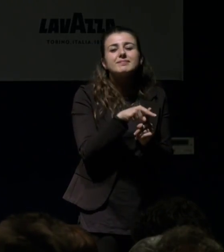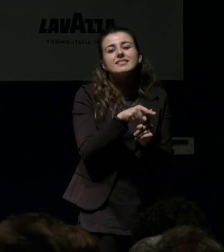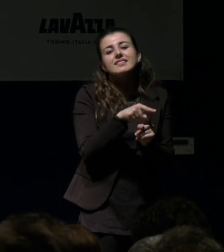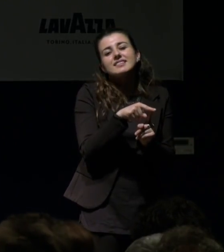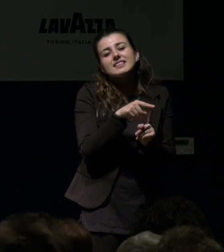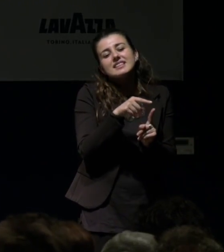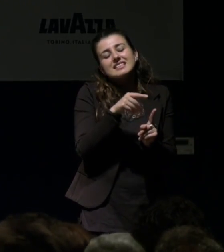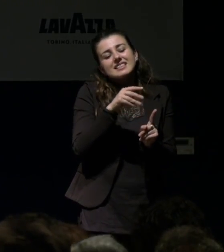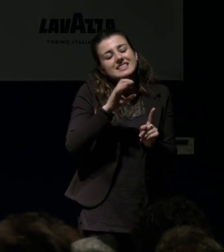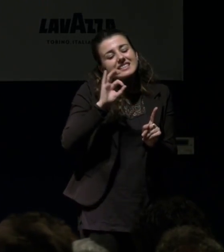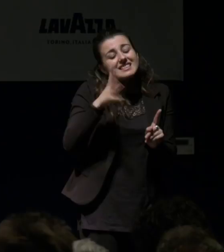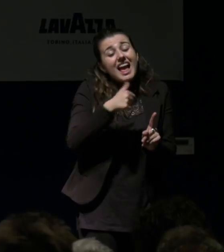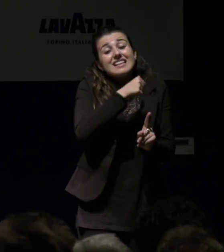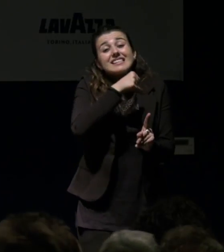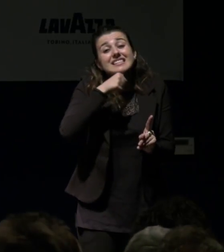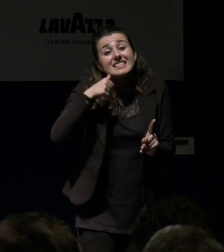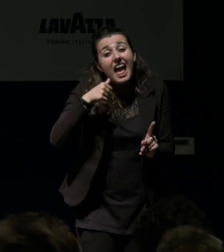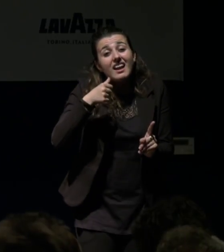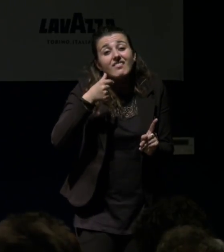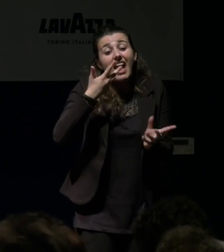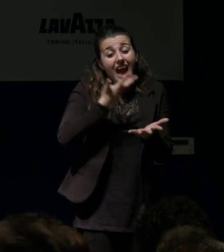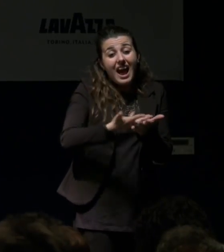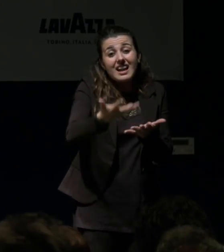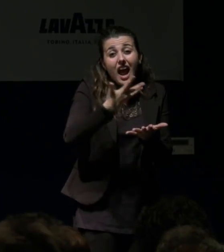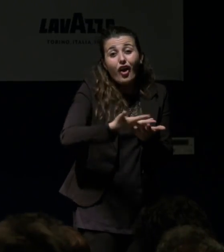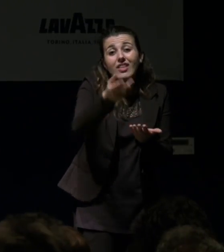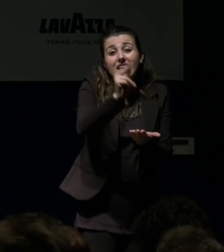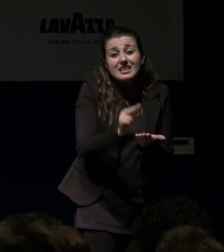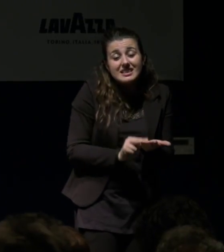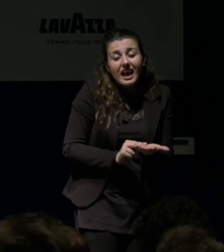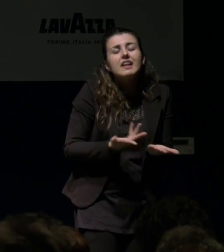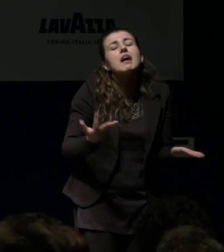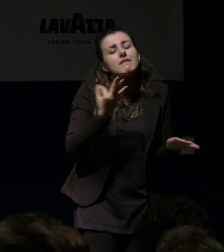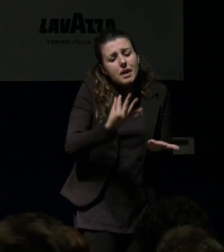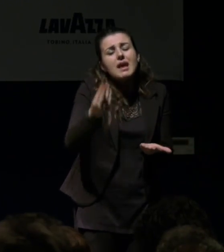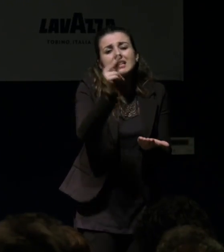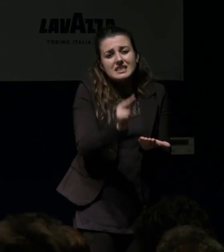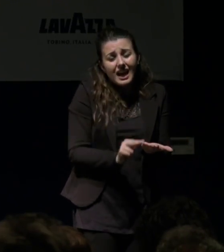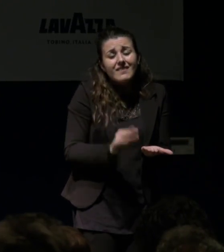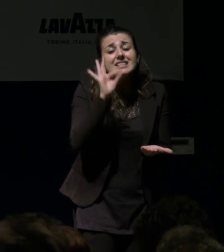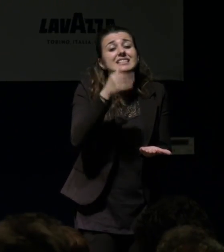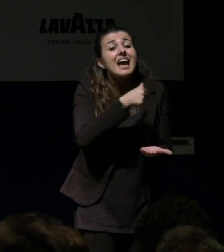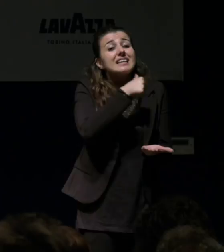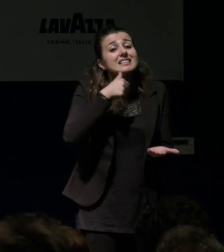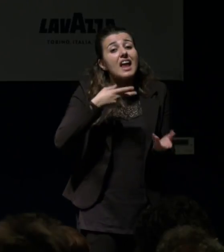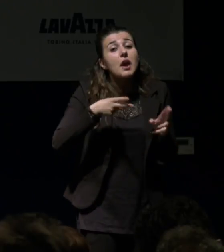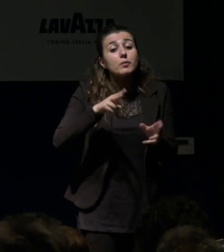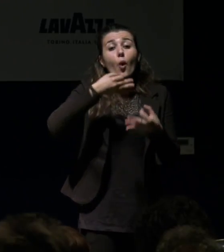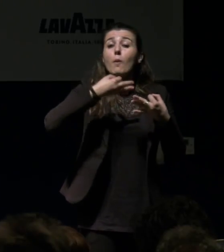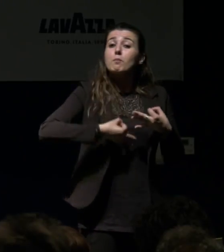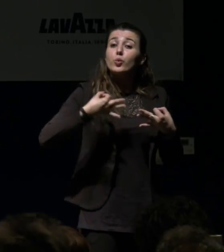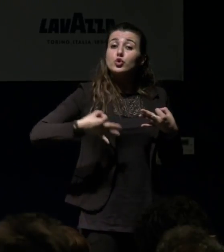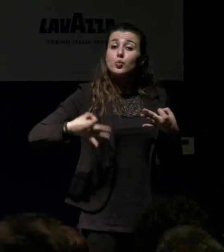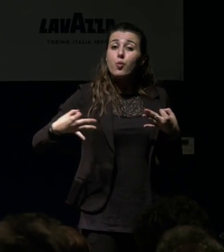se serve essere più narrativi si sceglie il mezzo della narrativa se serve invece essere puntuali